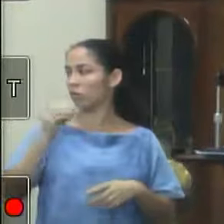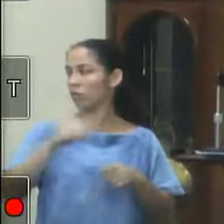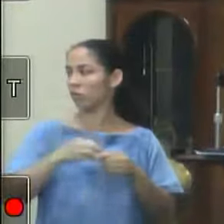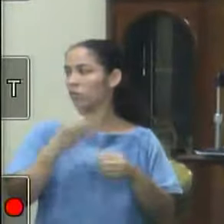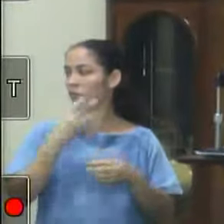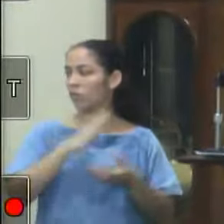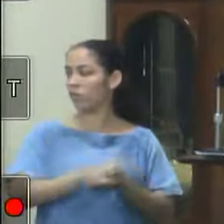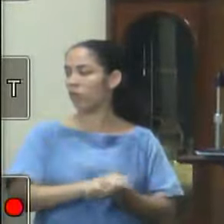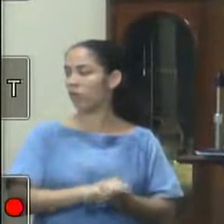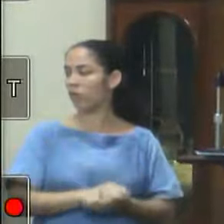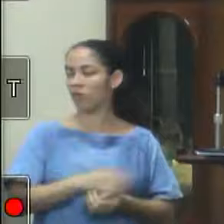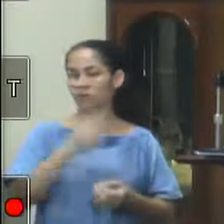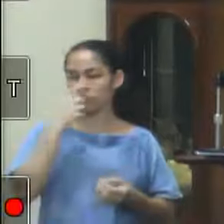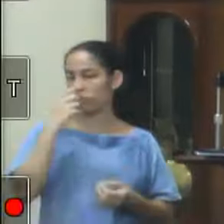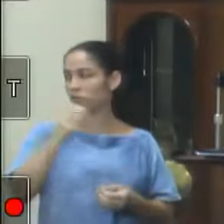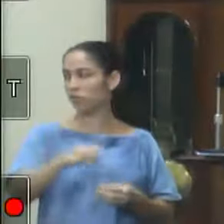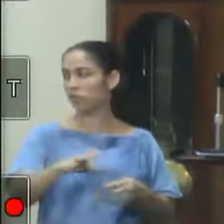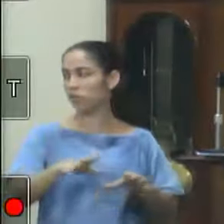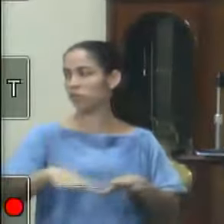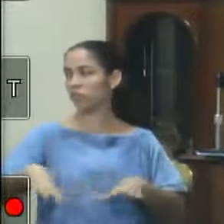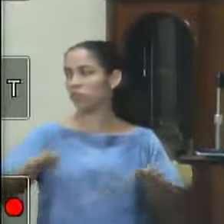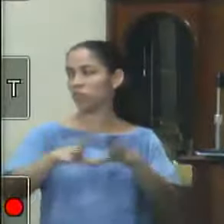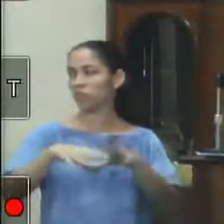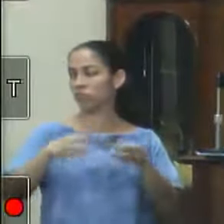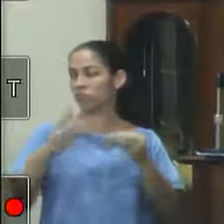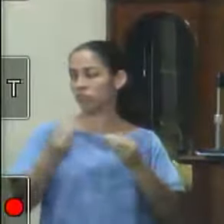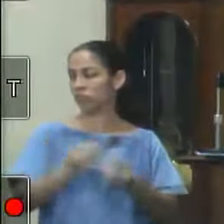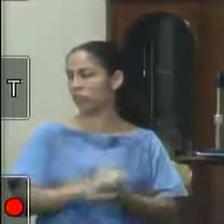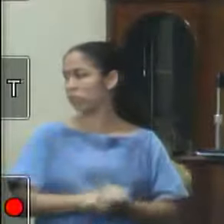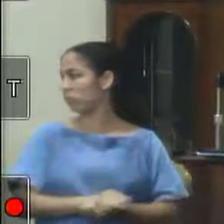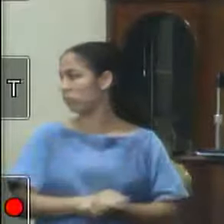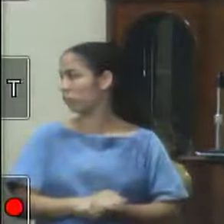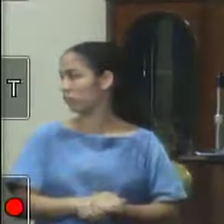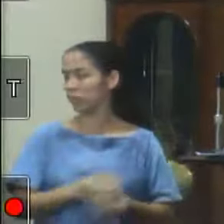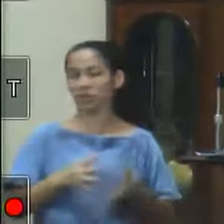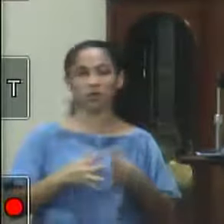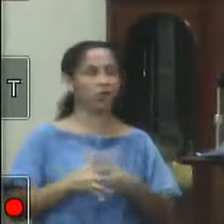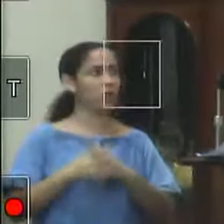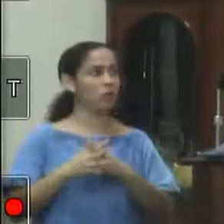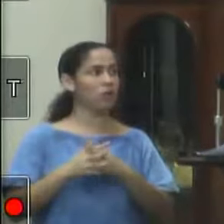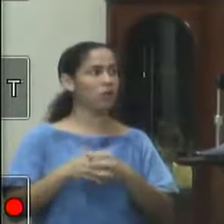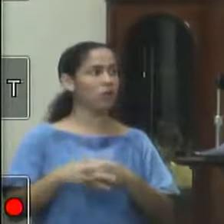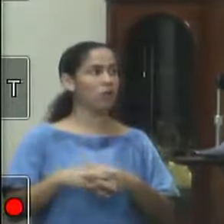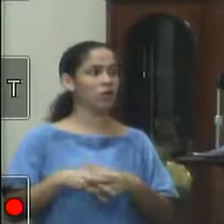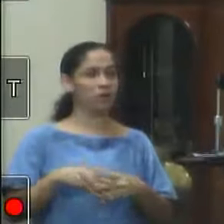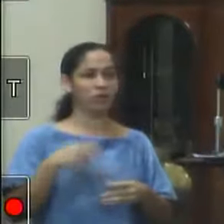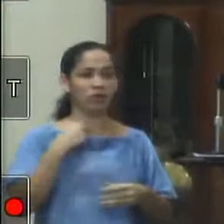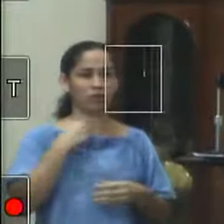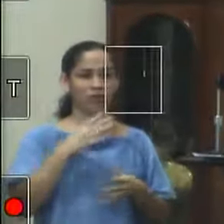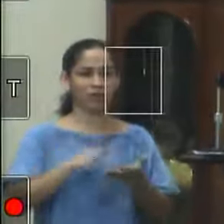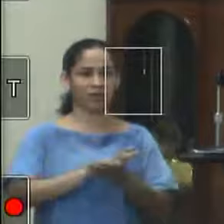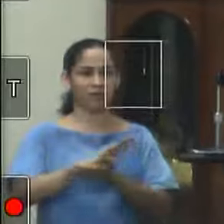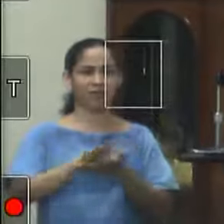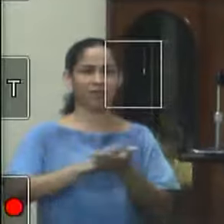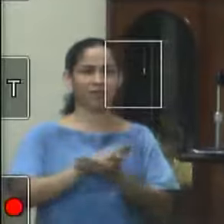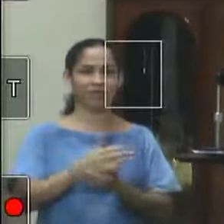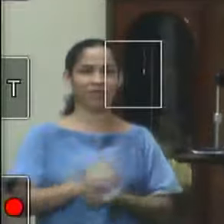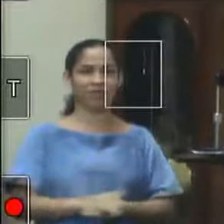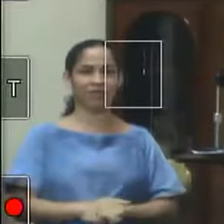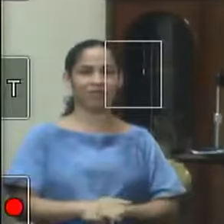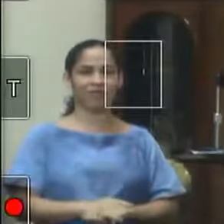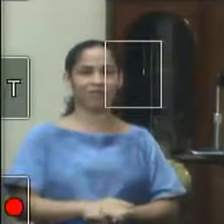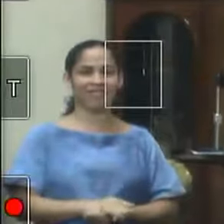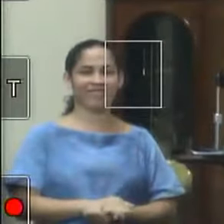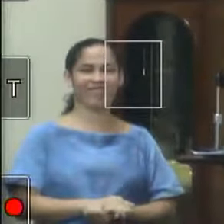caramba, entendeu? Está sendo jogado lá e mistura tudo. Aí depois fica aquela farofa lá que não serve para nada. Então, vou tentar ver